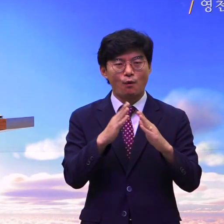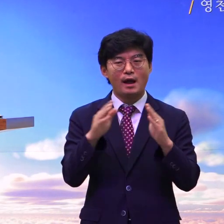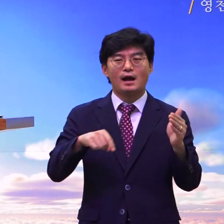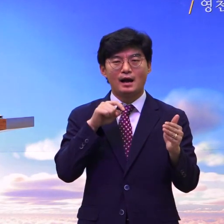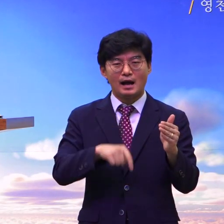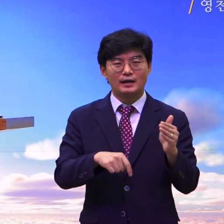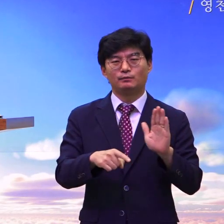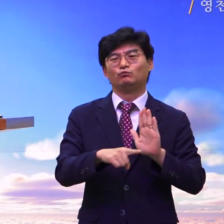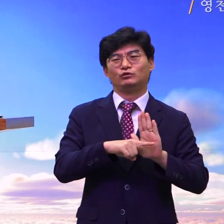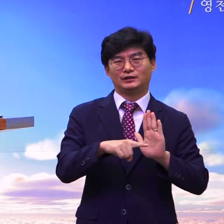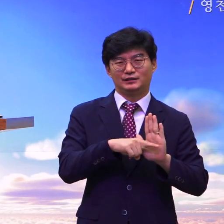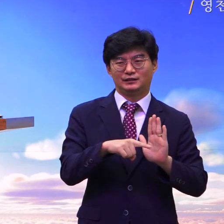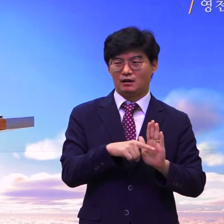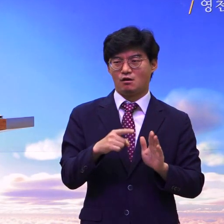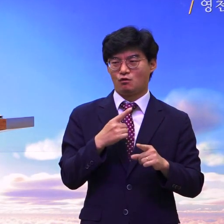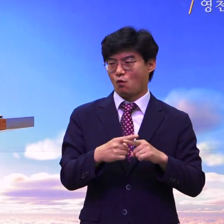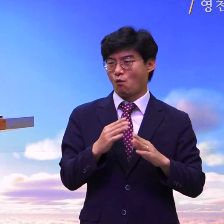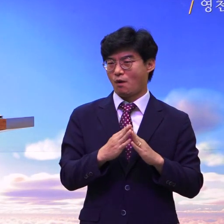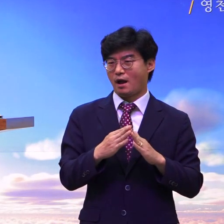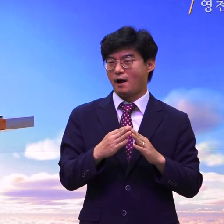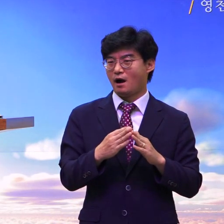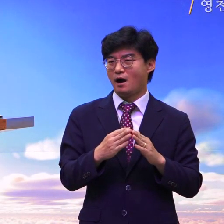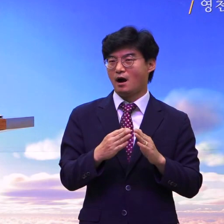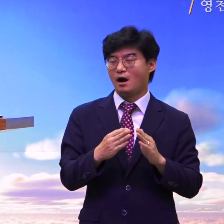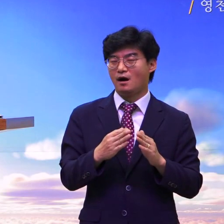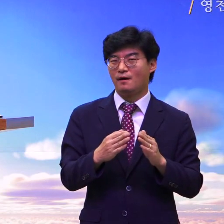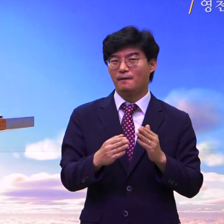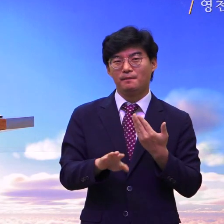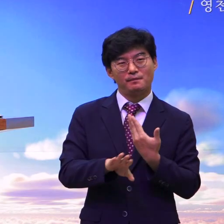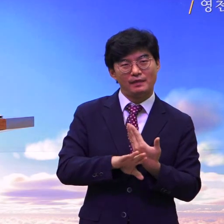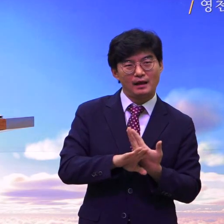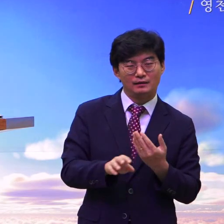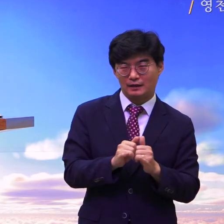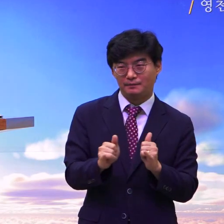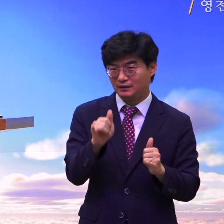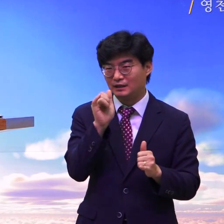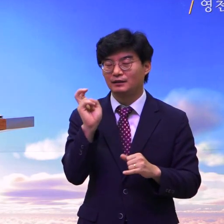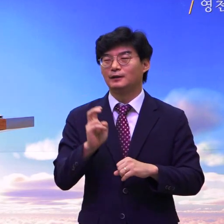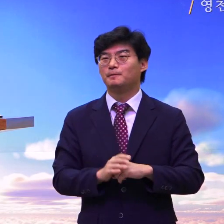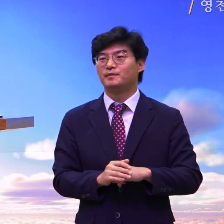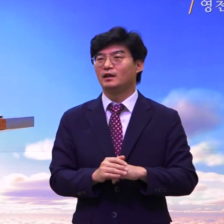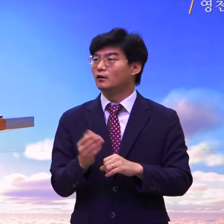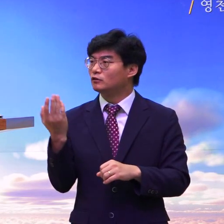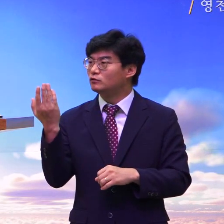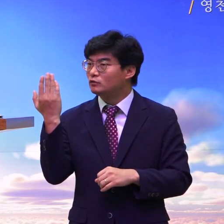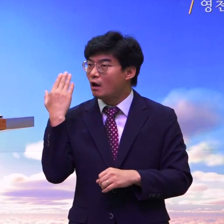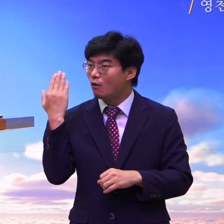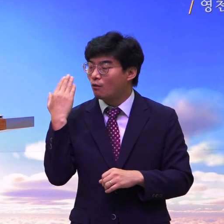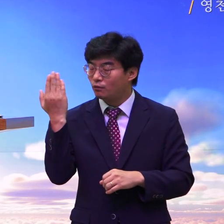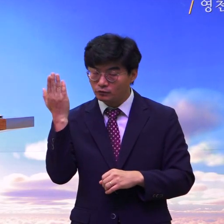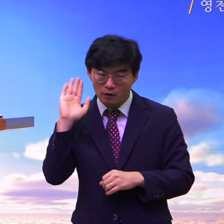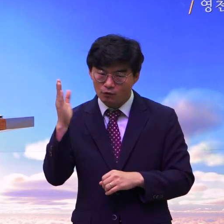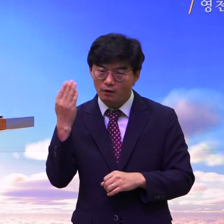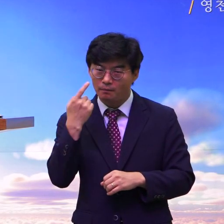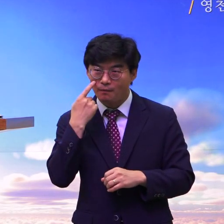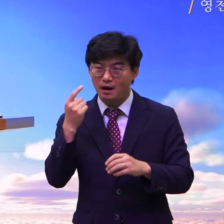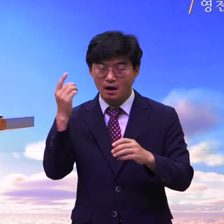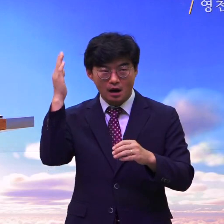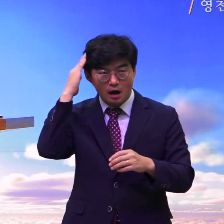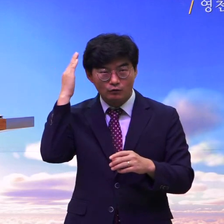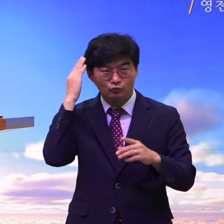시대마다 이유가 다 달랐을 것입니다. 여러분, 지금 우리가 살고 있는 최근 여기에